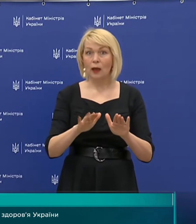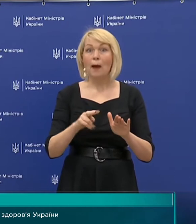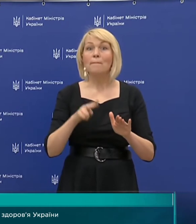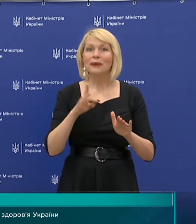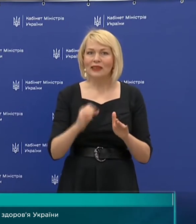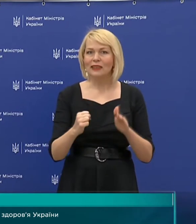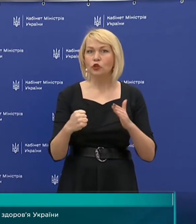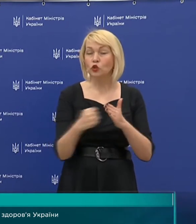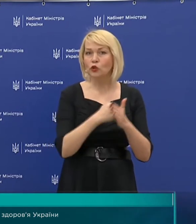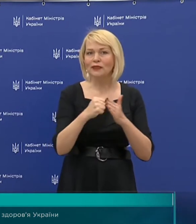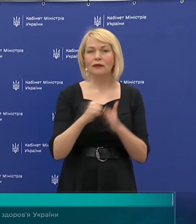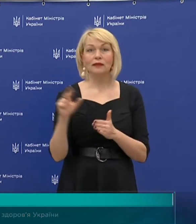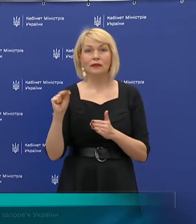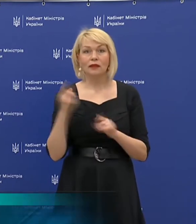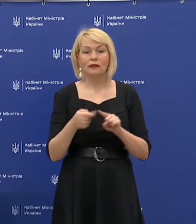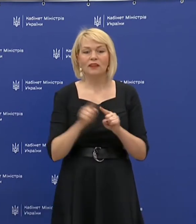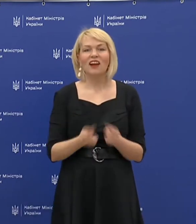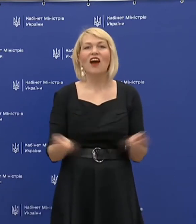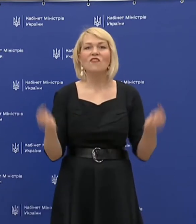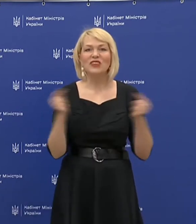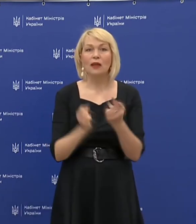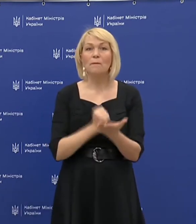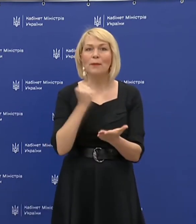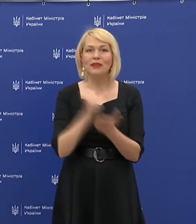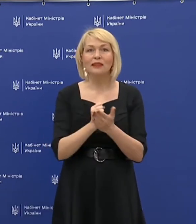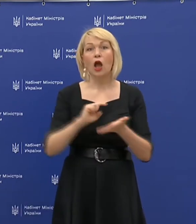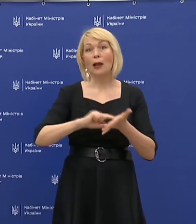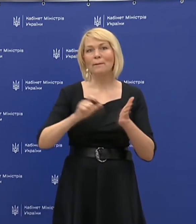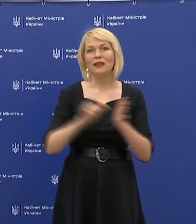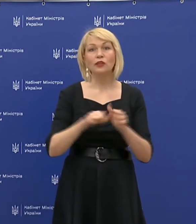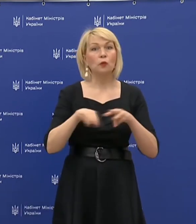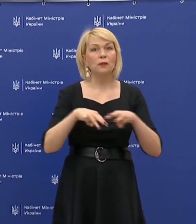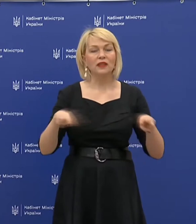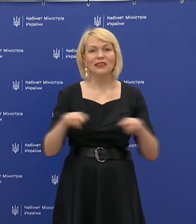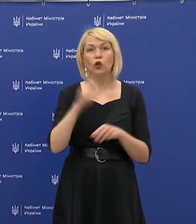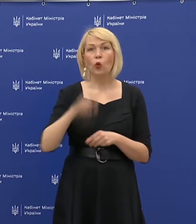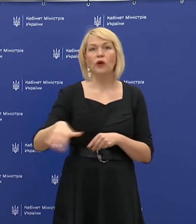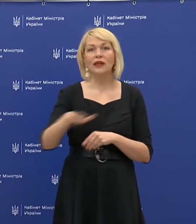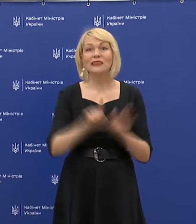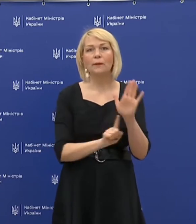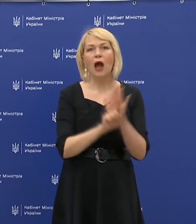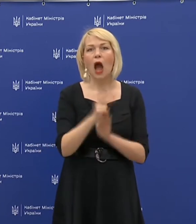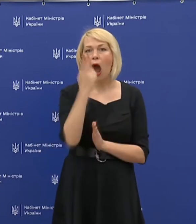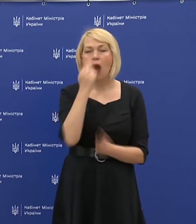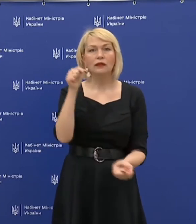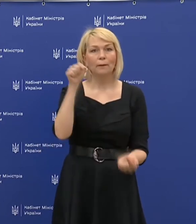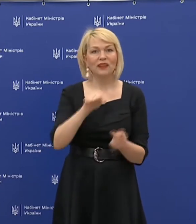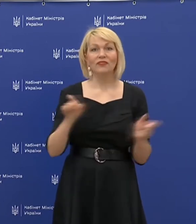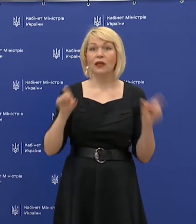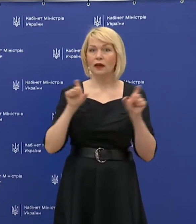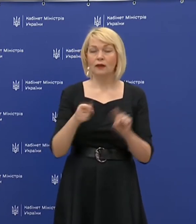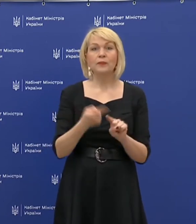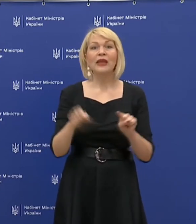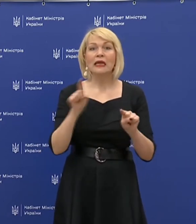досягненні тієї дати, яка визначена в постанові Кабінету міністрів України, якою запроваджений адаптивний карантин.